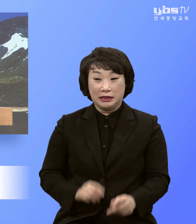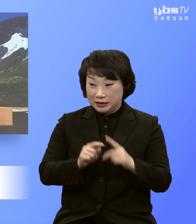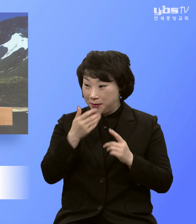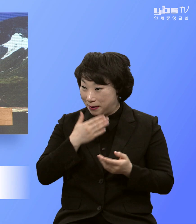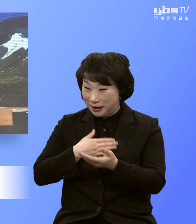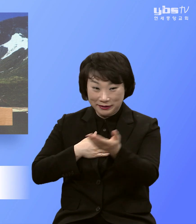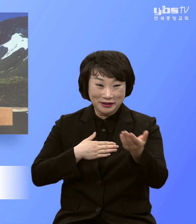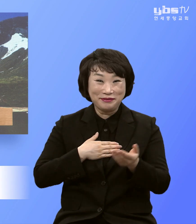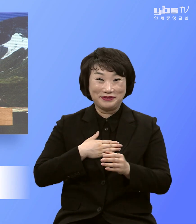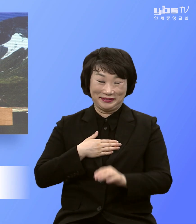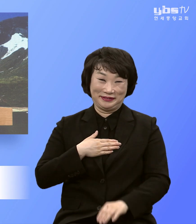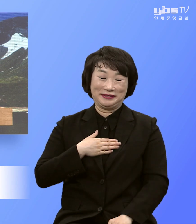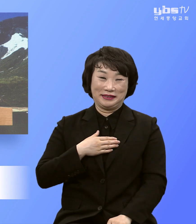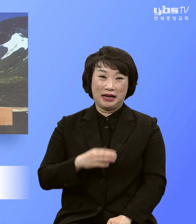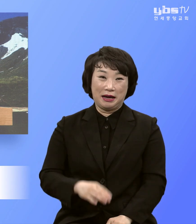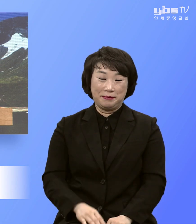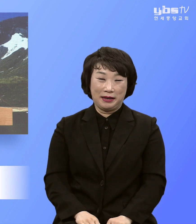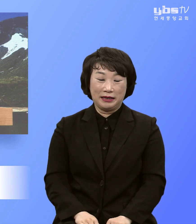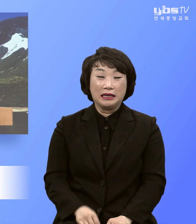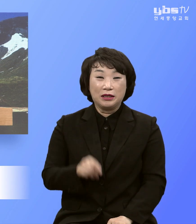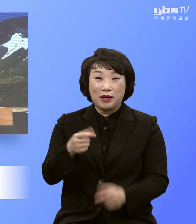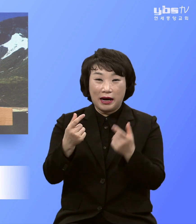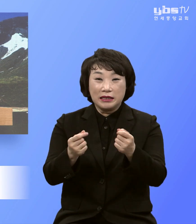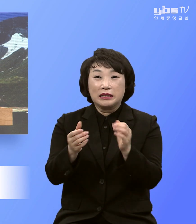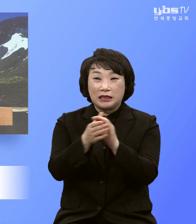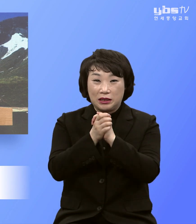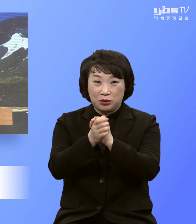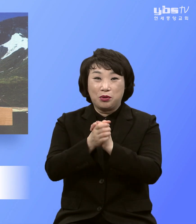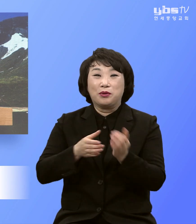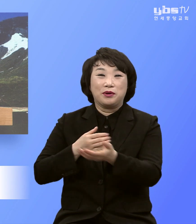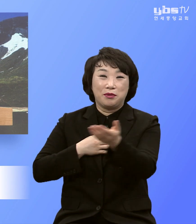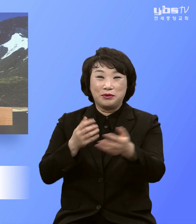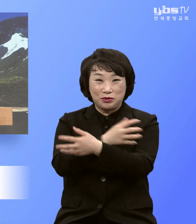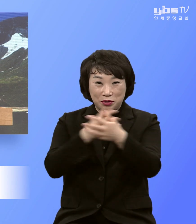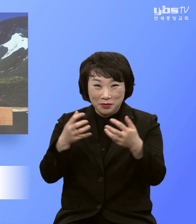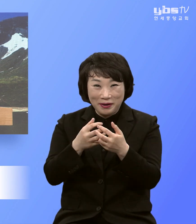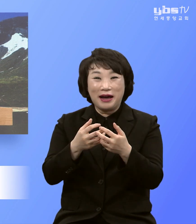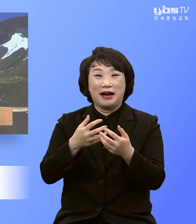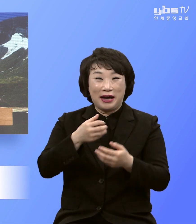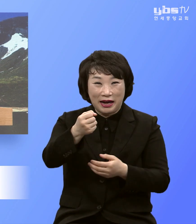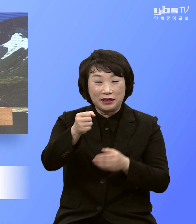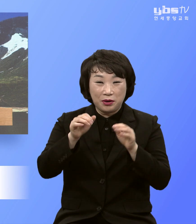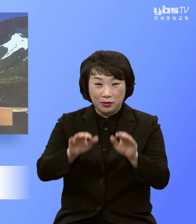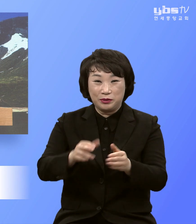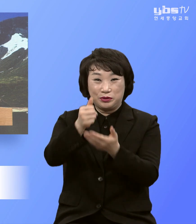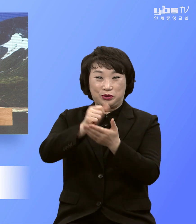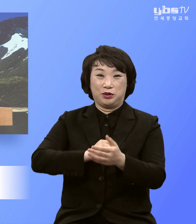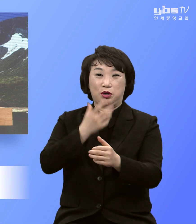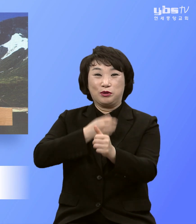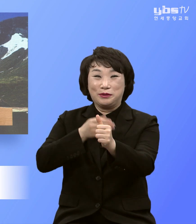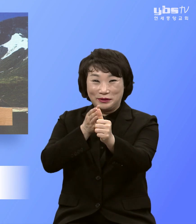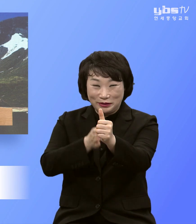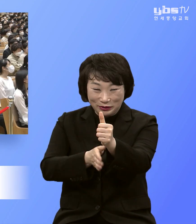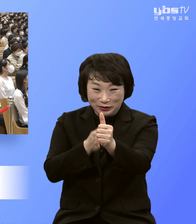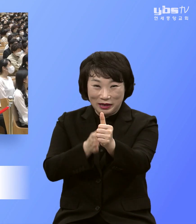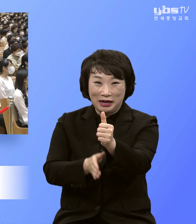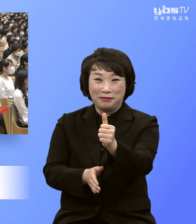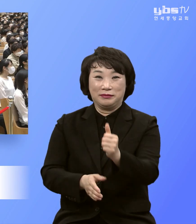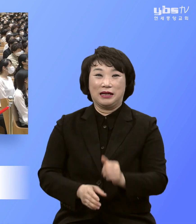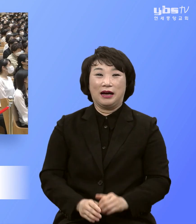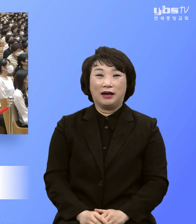이해가 됩니까? 그런 기도가 여러분에게 충만하기를 주님의 이름으로